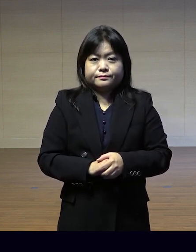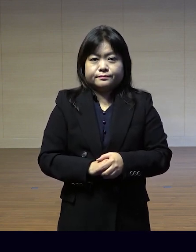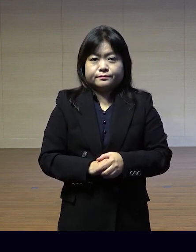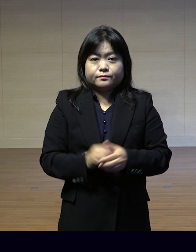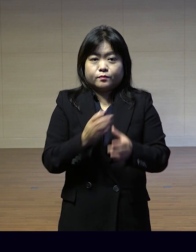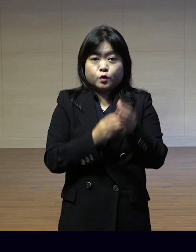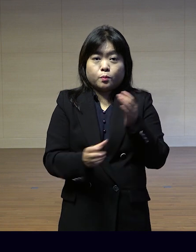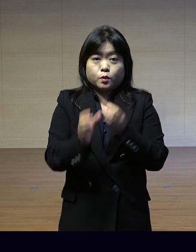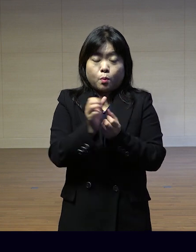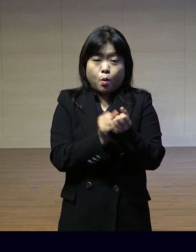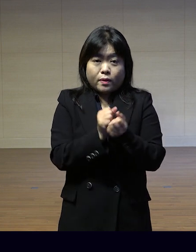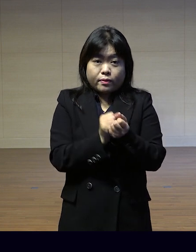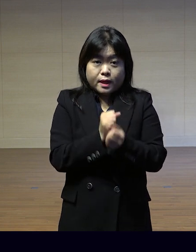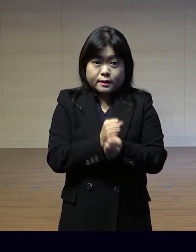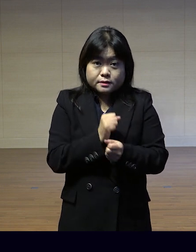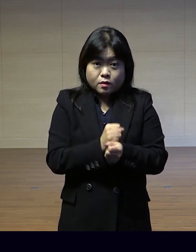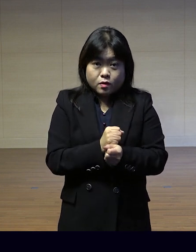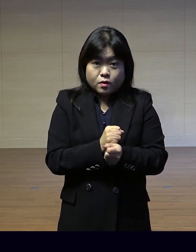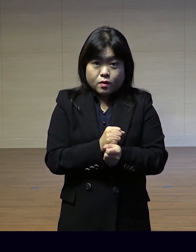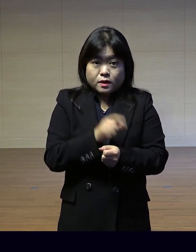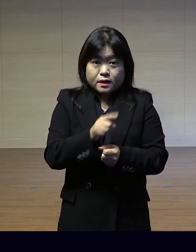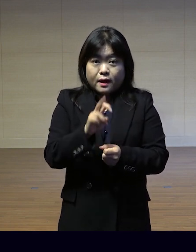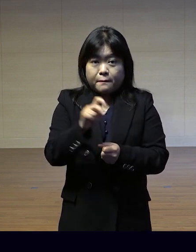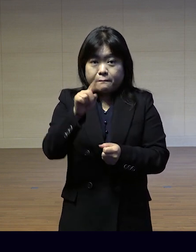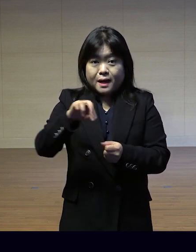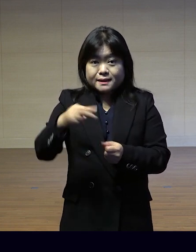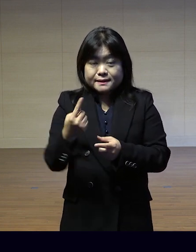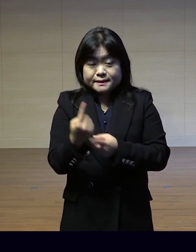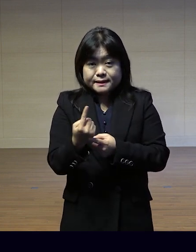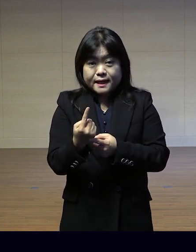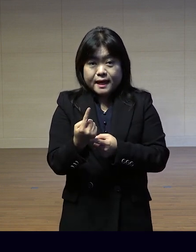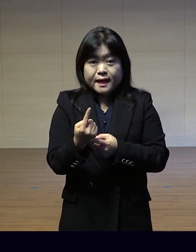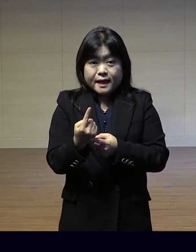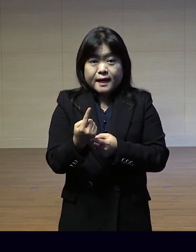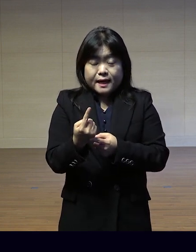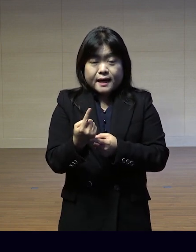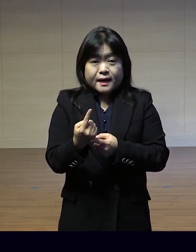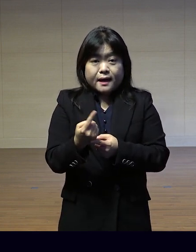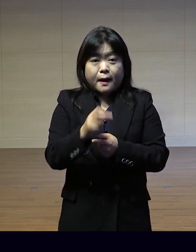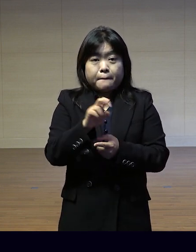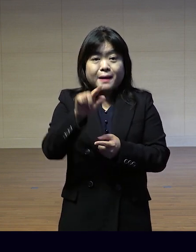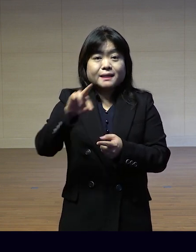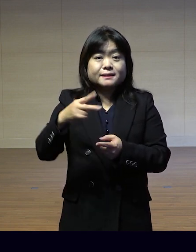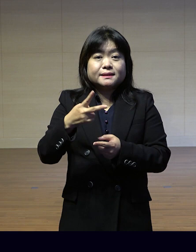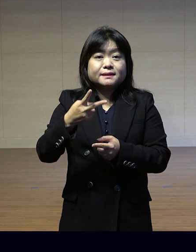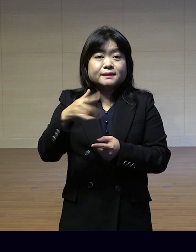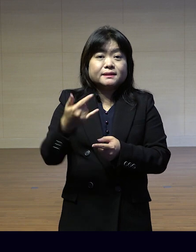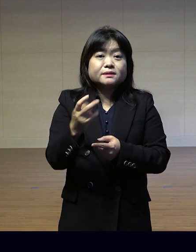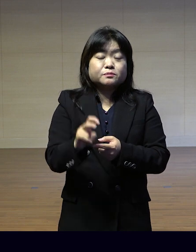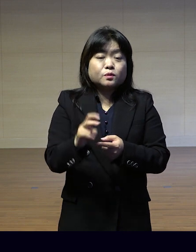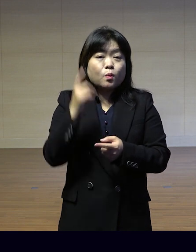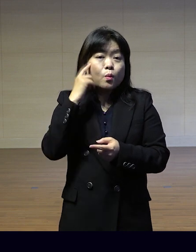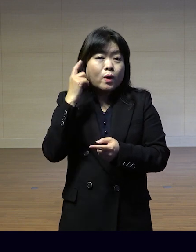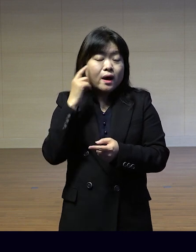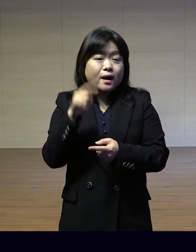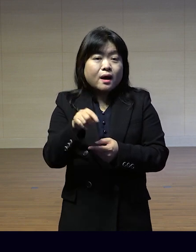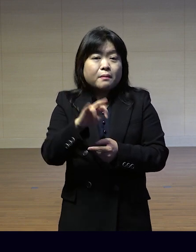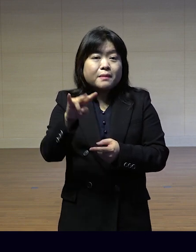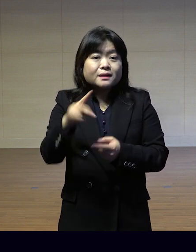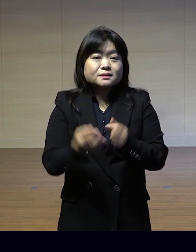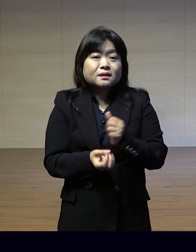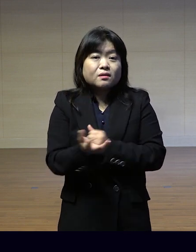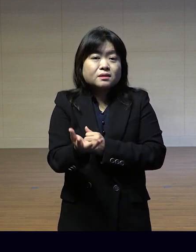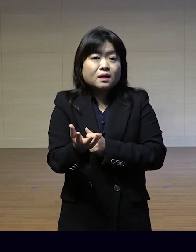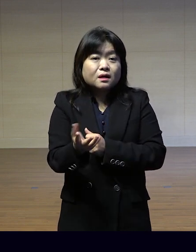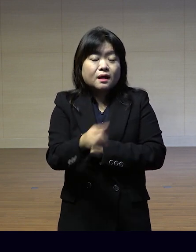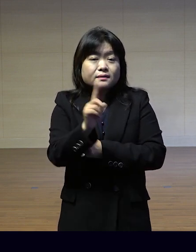보완을 하셔가지고 이것이 이 막스의 마테리얼리스무스로 이렇게 이행되는 거죠. 왜 그러면 막스인가라고